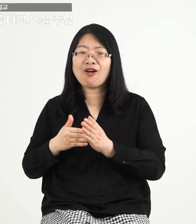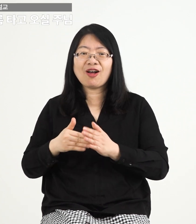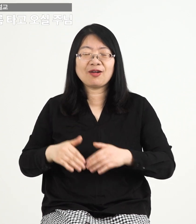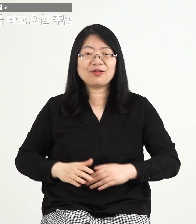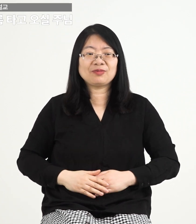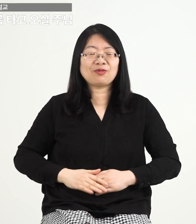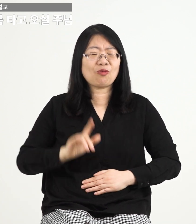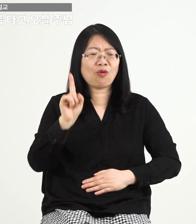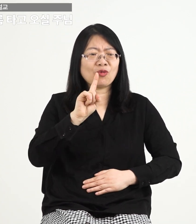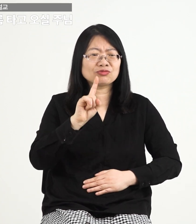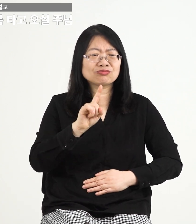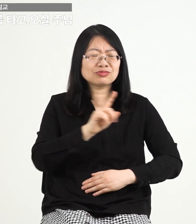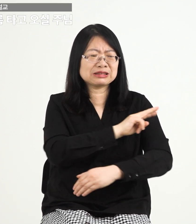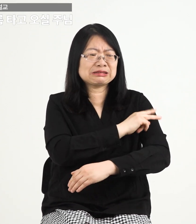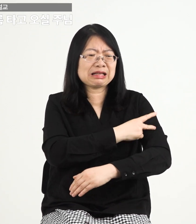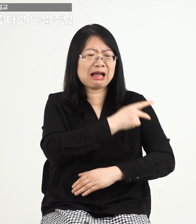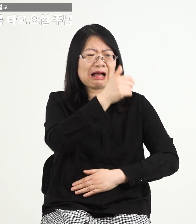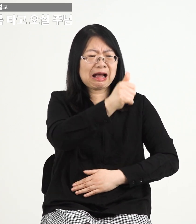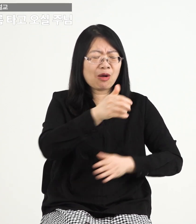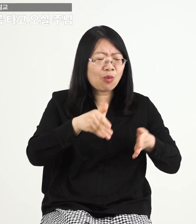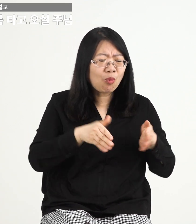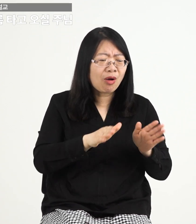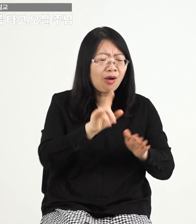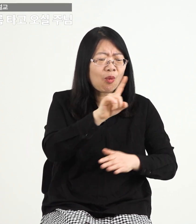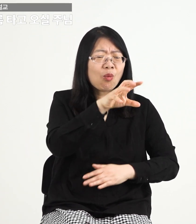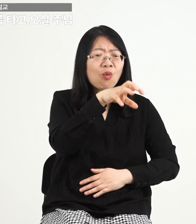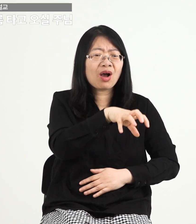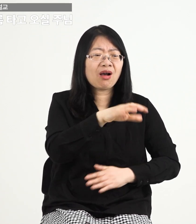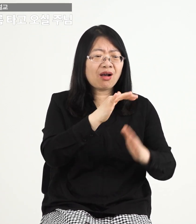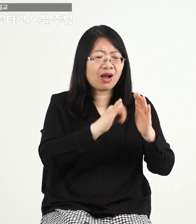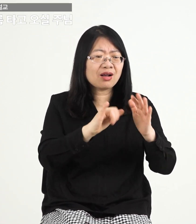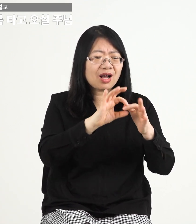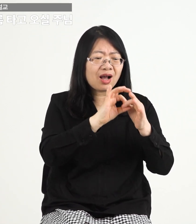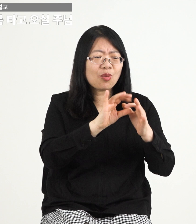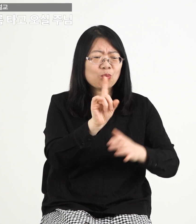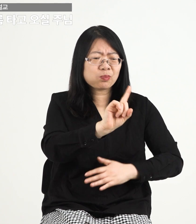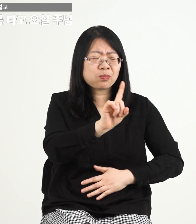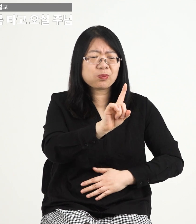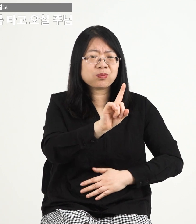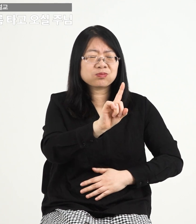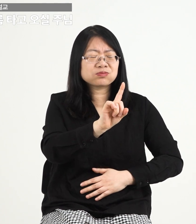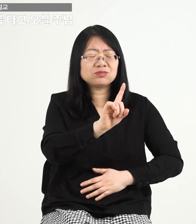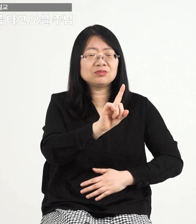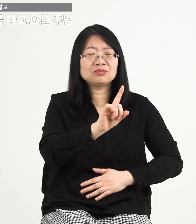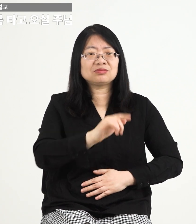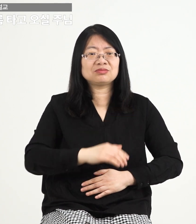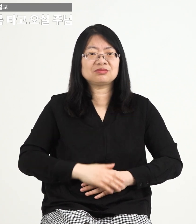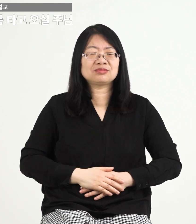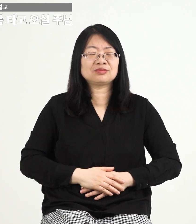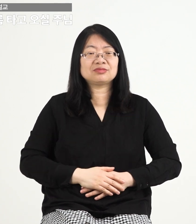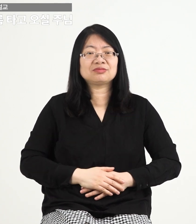쓸데없이 어느 교주 무슨 고향은 어디냐, 가족관계는 어떻게 되냐, 이런 거